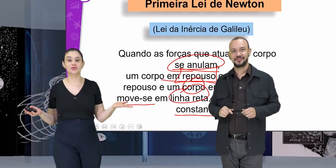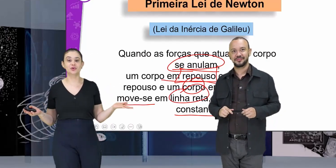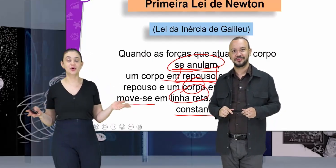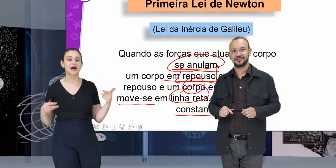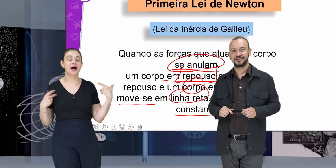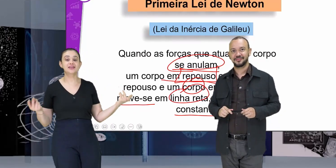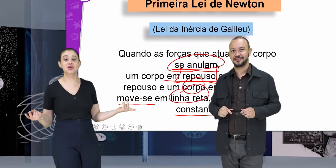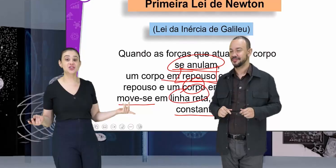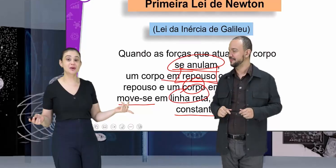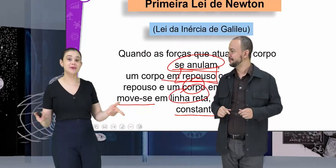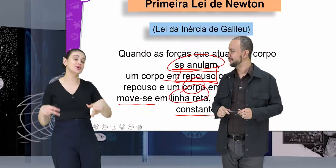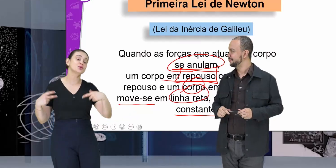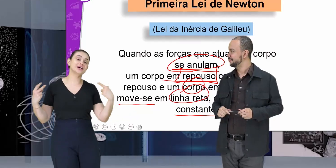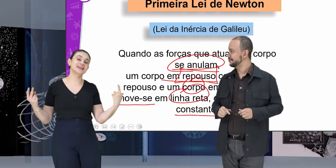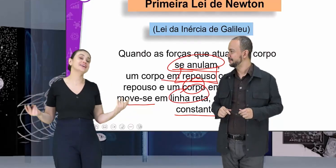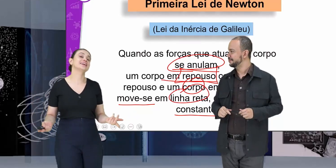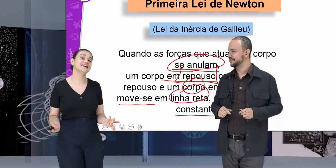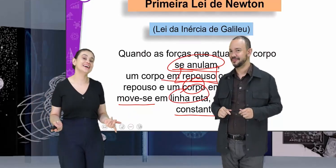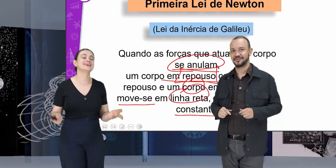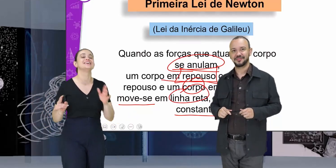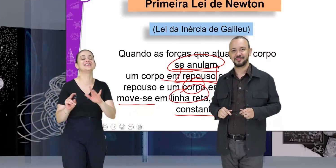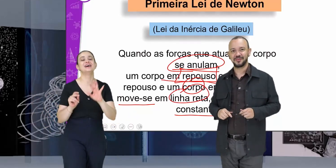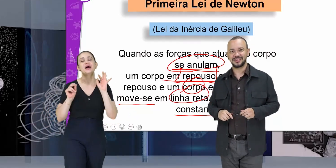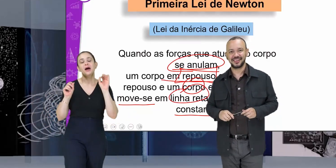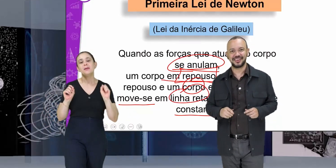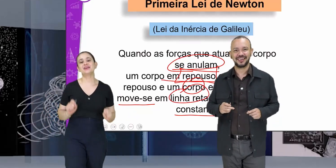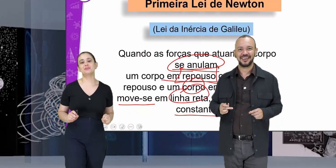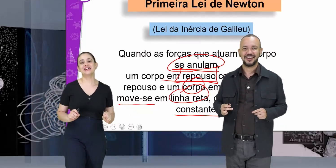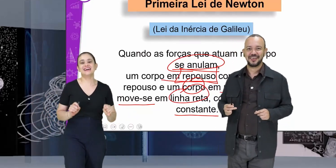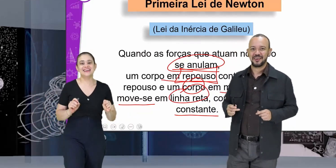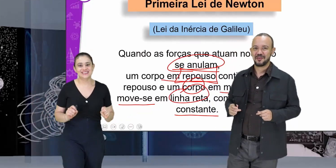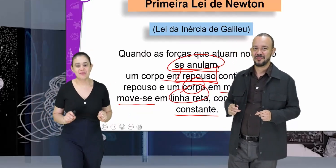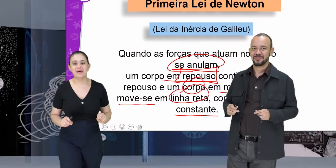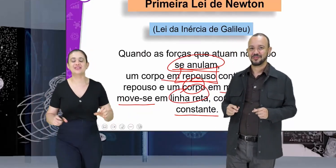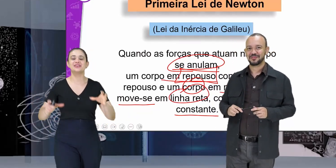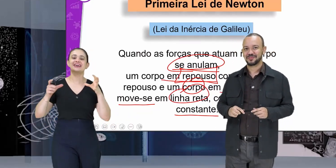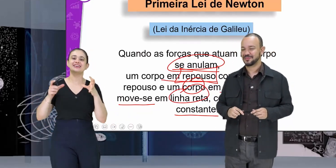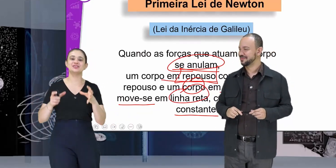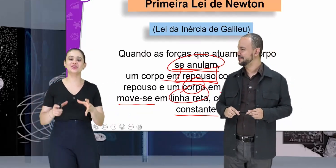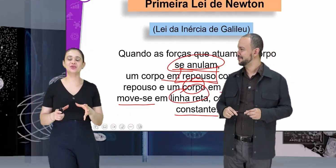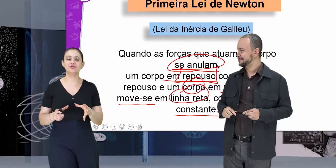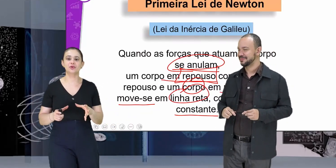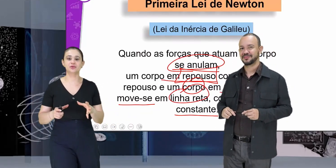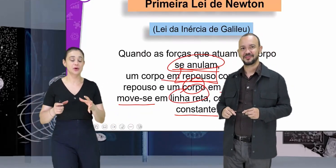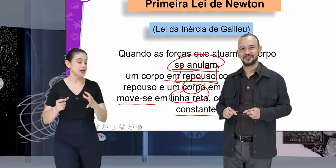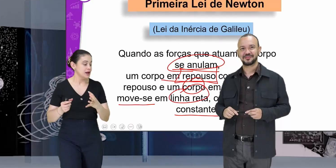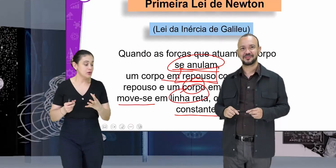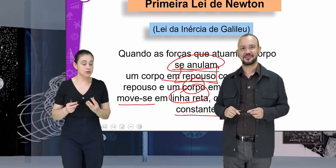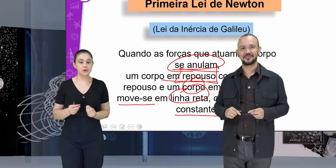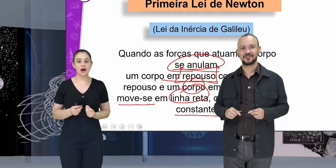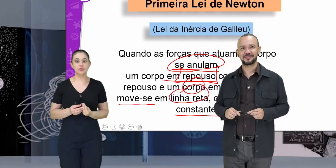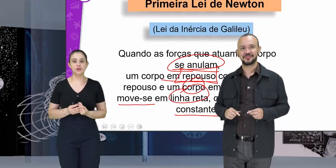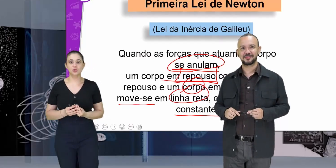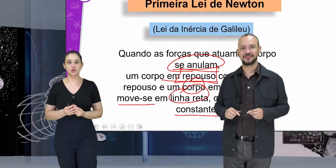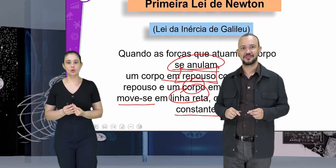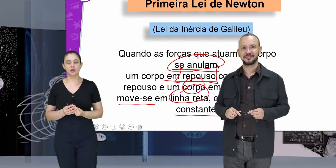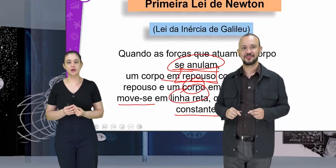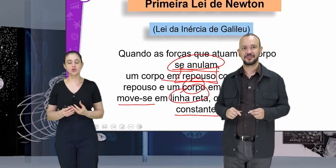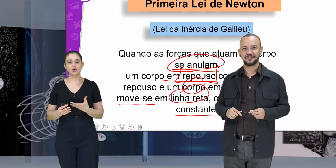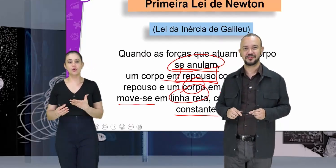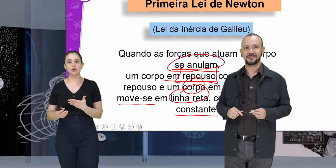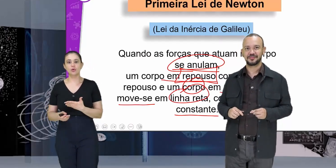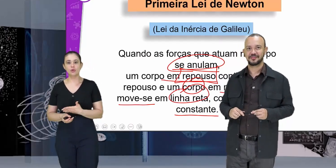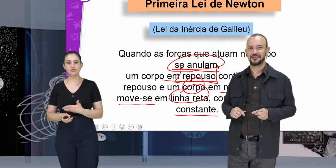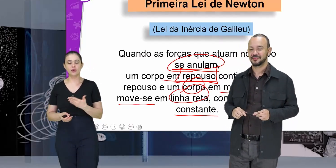zona de conforto, aí tem gente que brinca, eu nunca nem entrei, né? Pois é. Mas brincadeiras à parte, o que é a zona de conforto? É o lugar onde eu estou, aqui